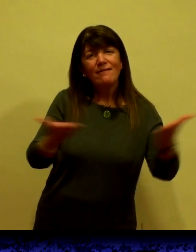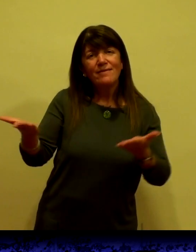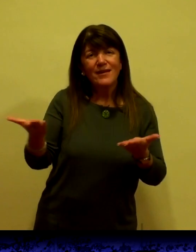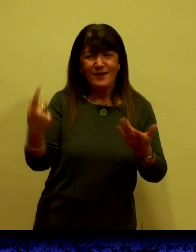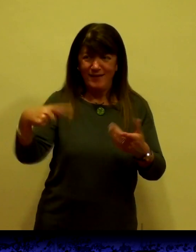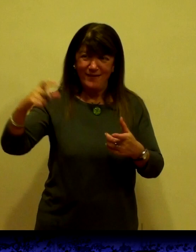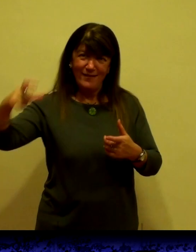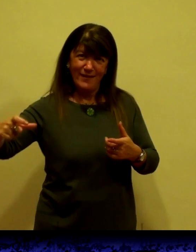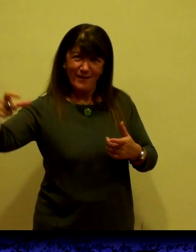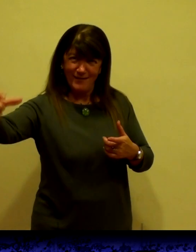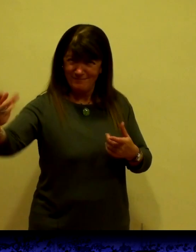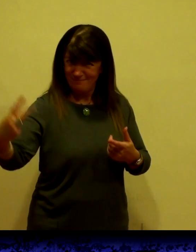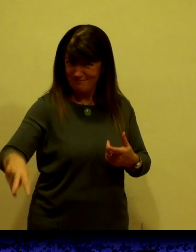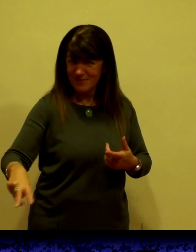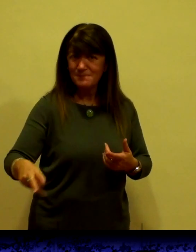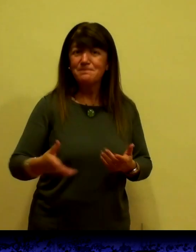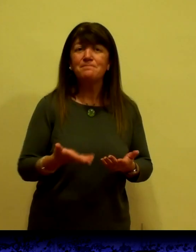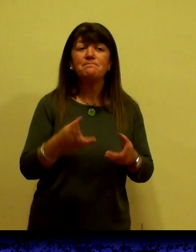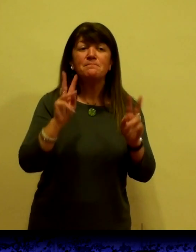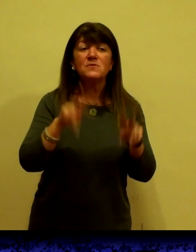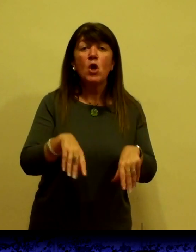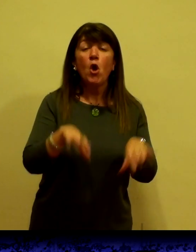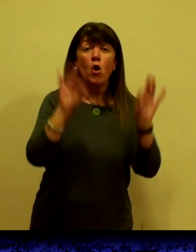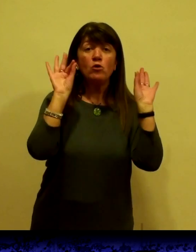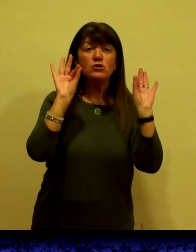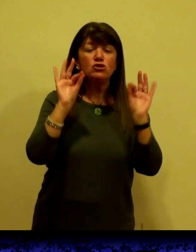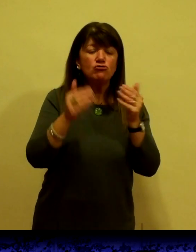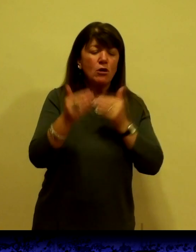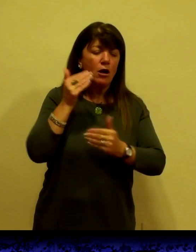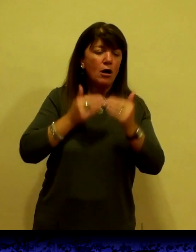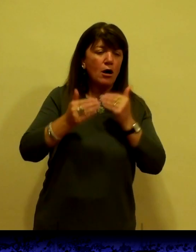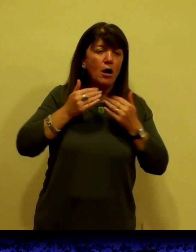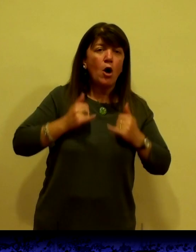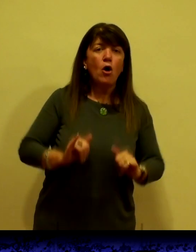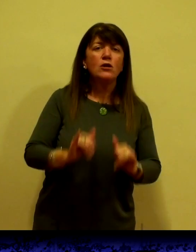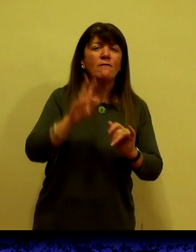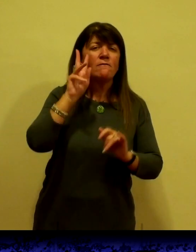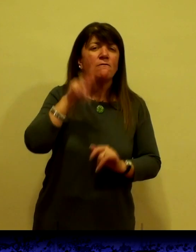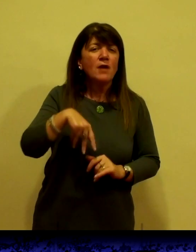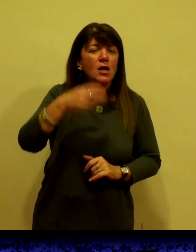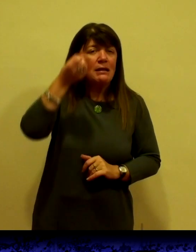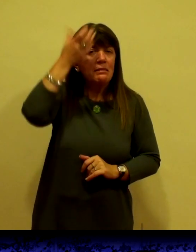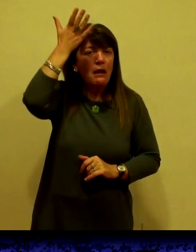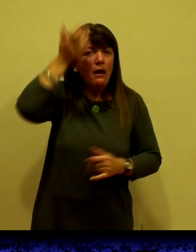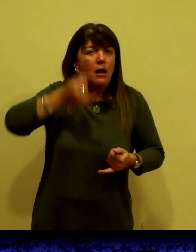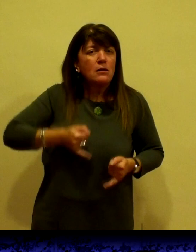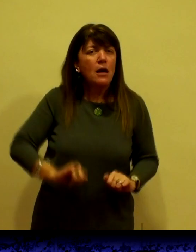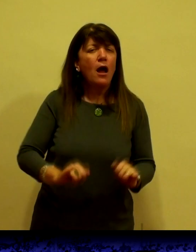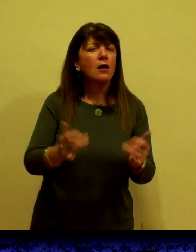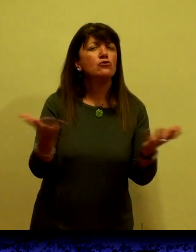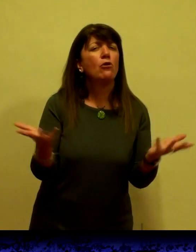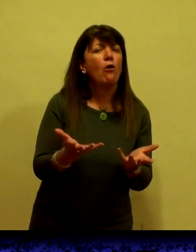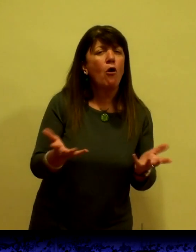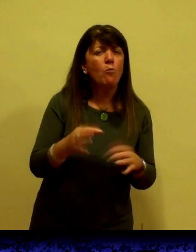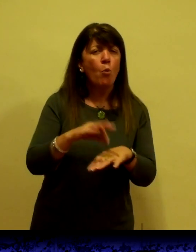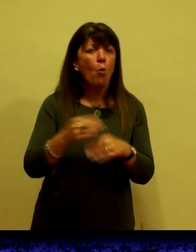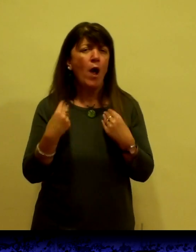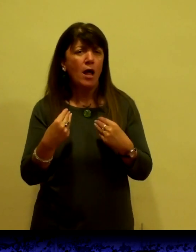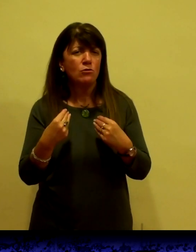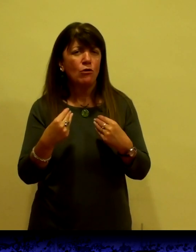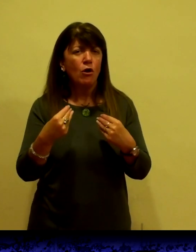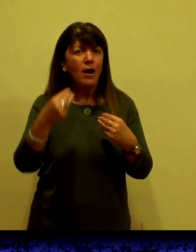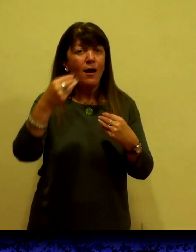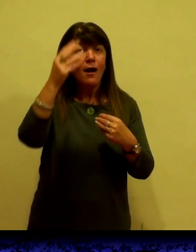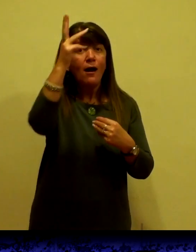E appunto, partiamo dalle origini. Come e quando nasce l'idea di arte fa la differenza? Sì,